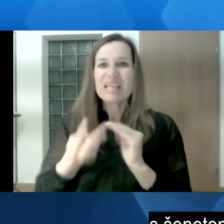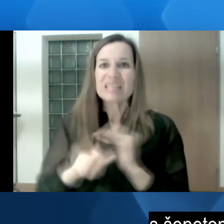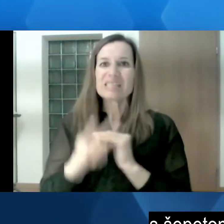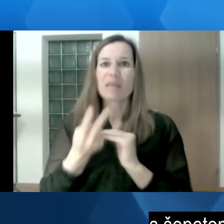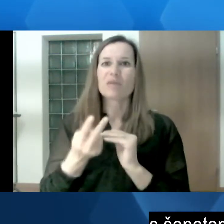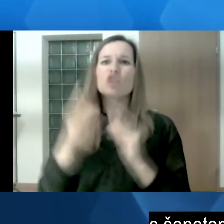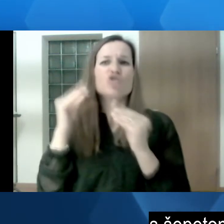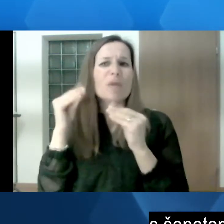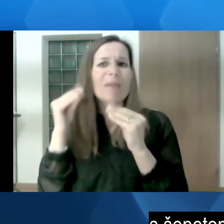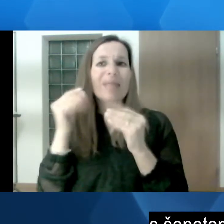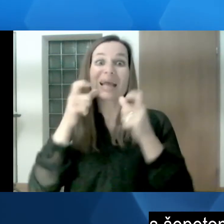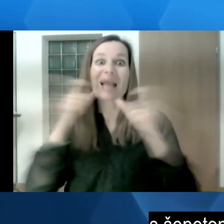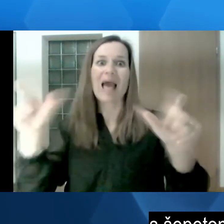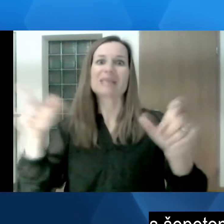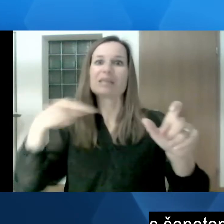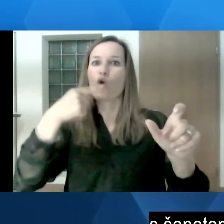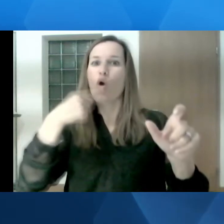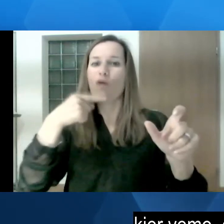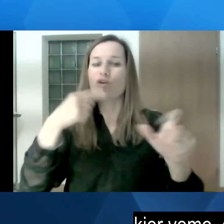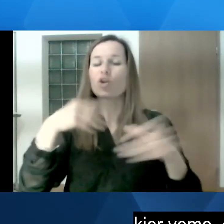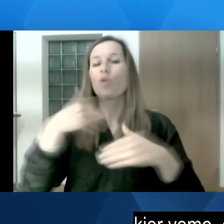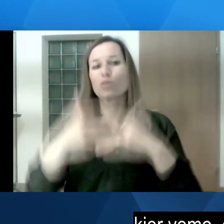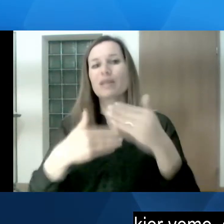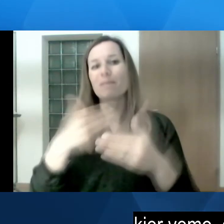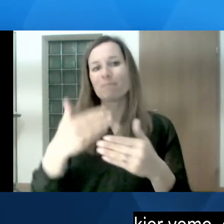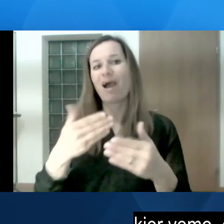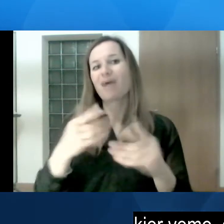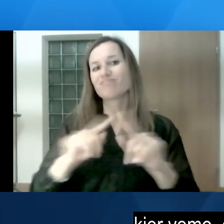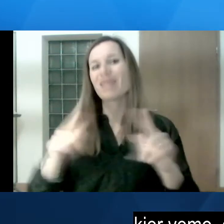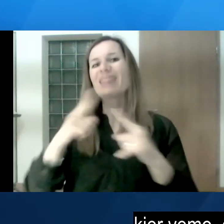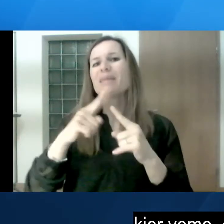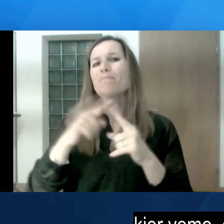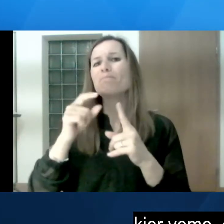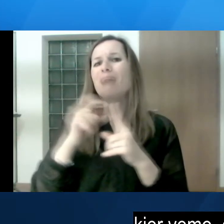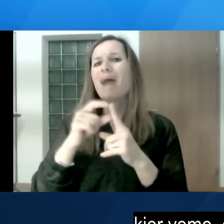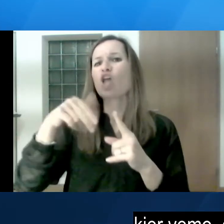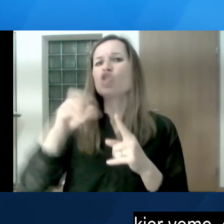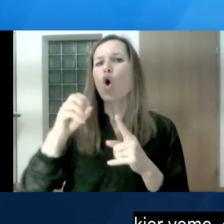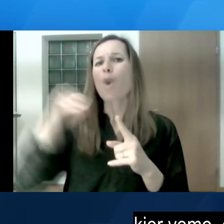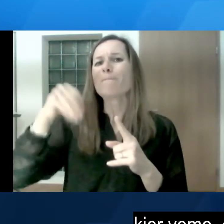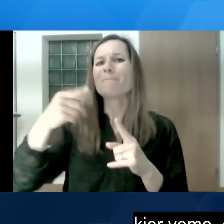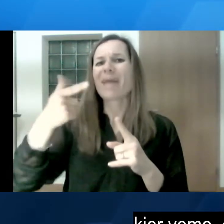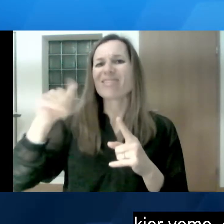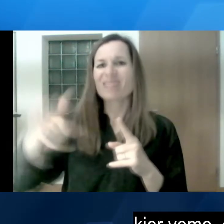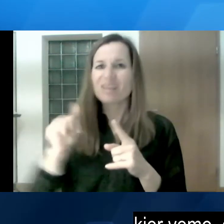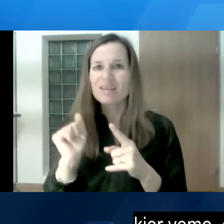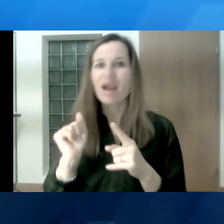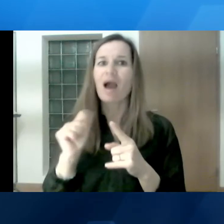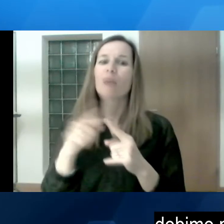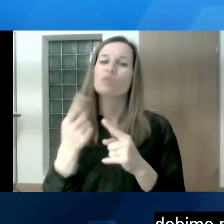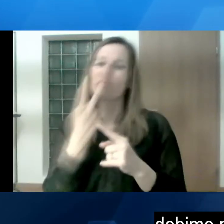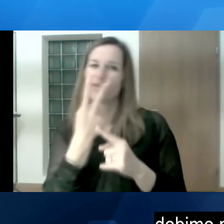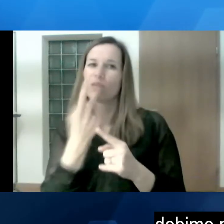potem nadaljujemo s timpanometrijo, kjer vemo, da če je bobnič perforiran ali če je tekočina v srednjem